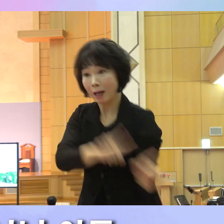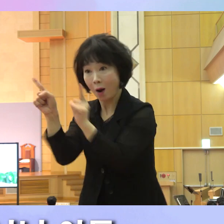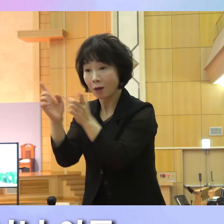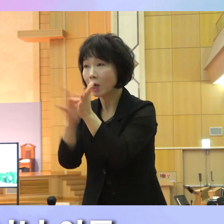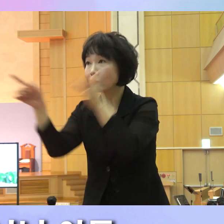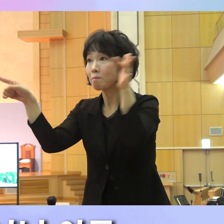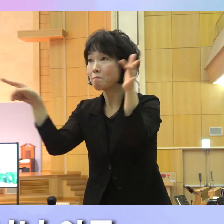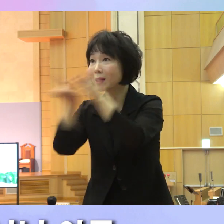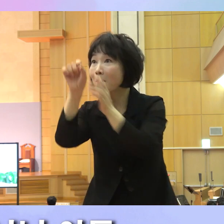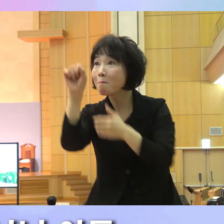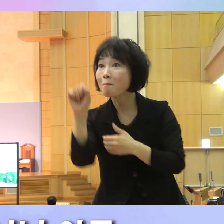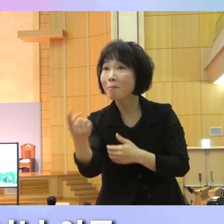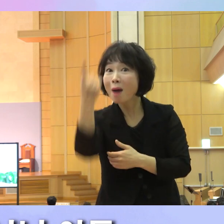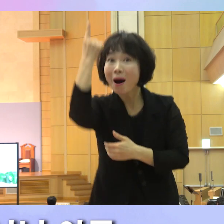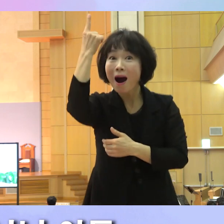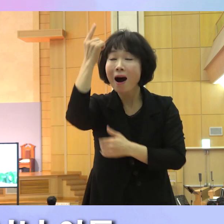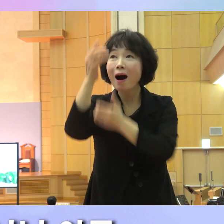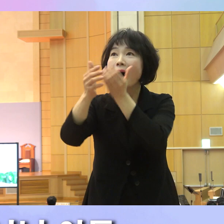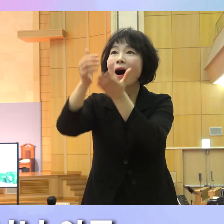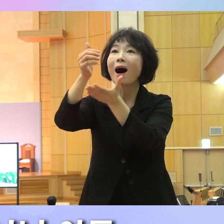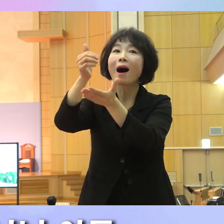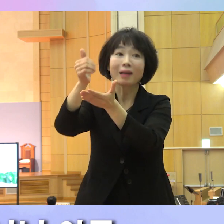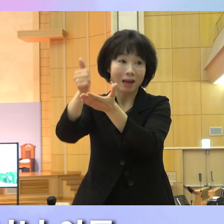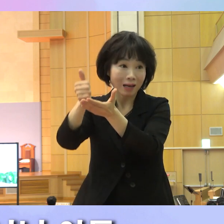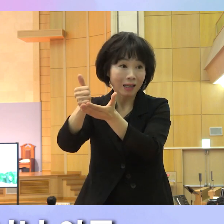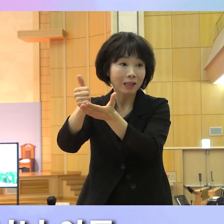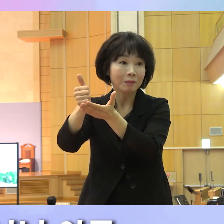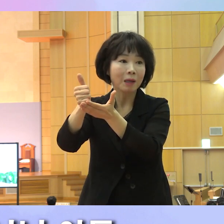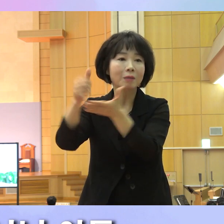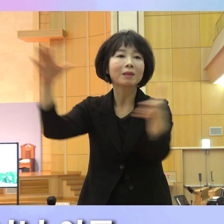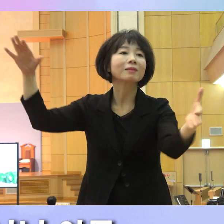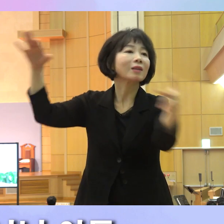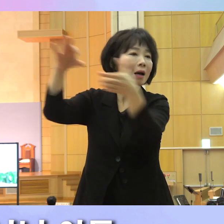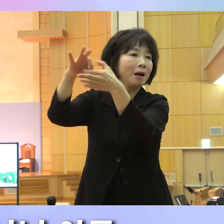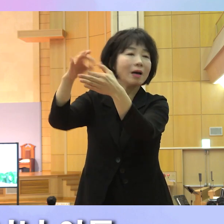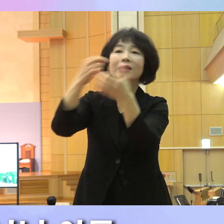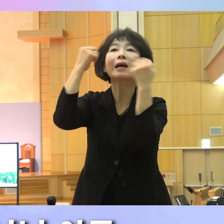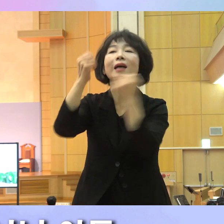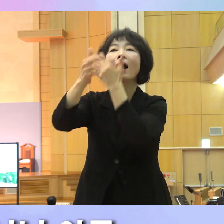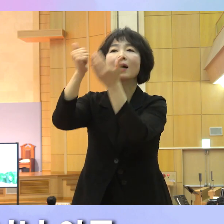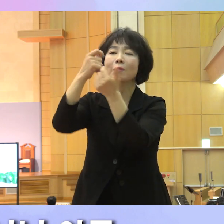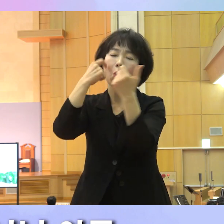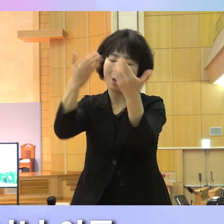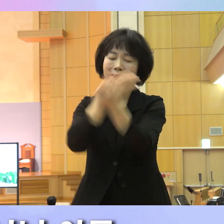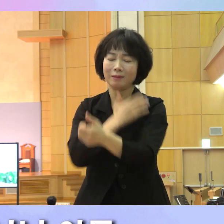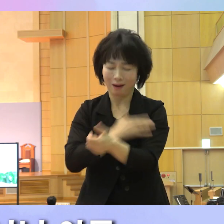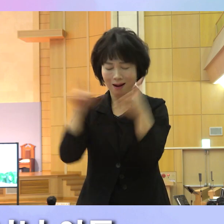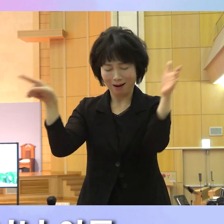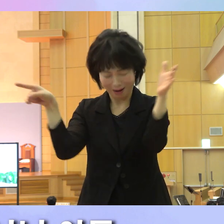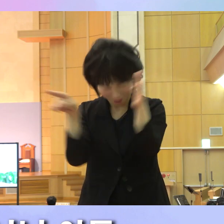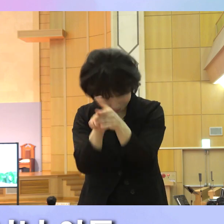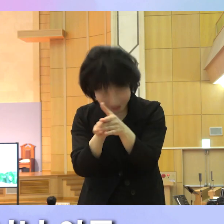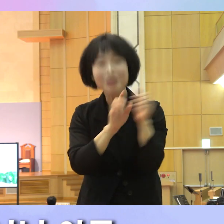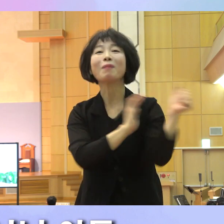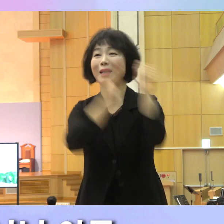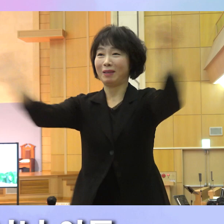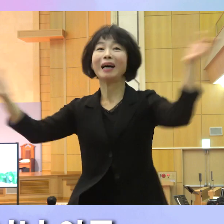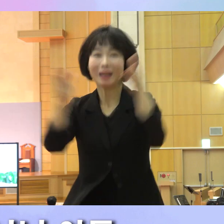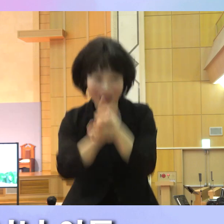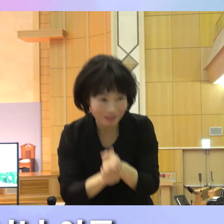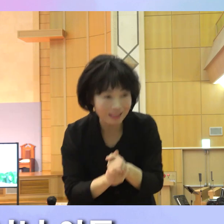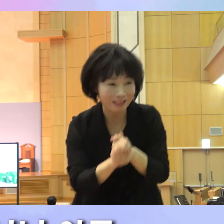예수를 믿음으로 말미암아 하나님은 죽은 자의 하나님이라 산 자의 살아남을 확실히 알고 믿는 여러분 되길